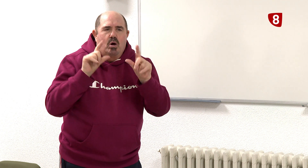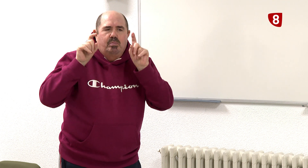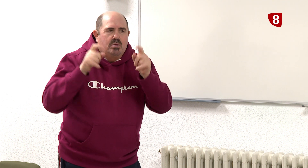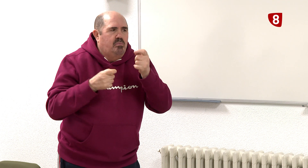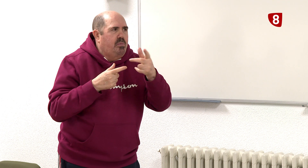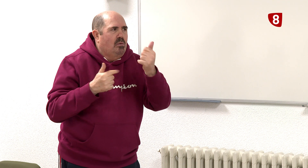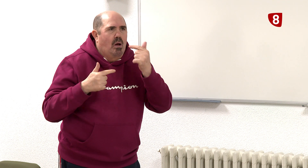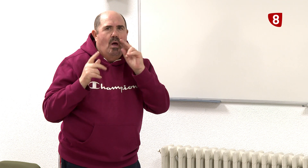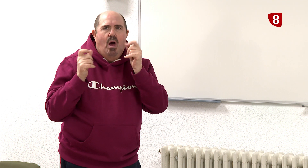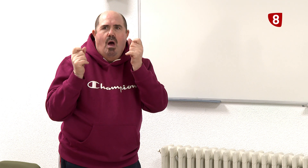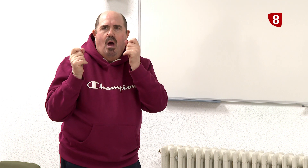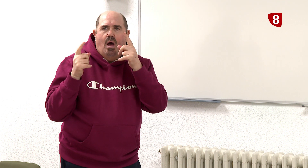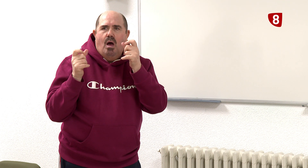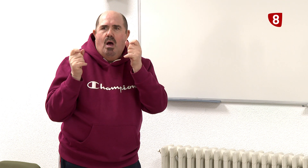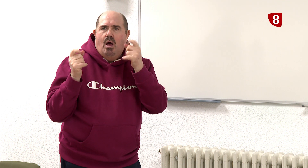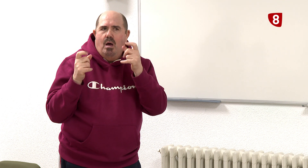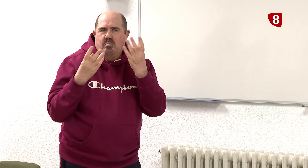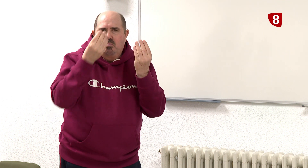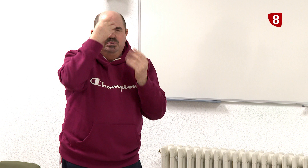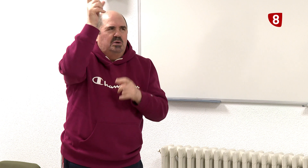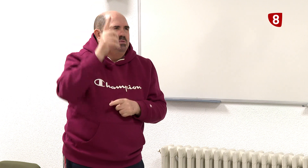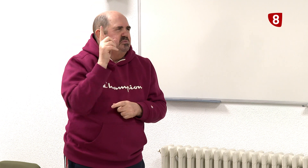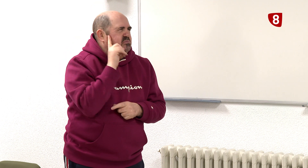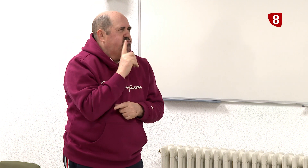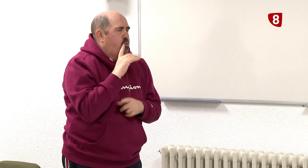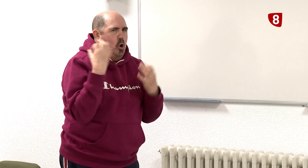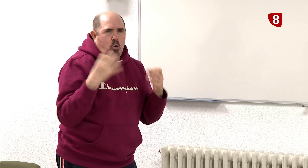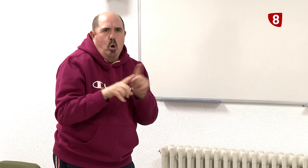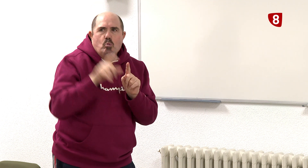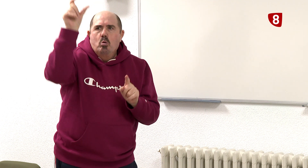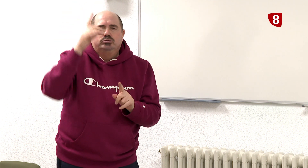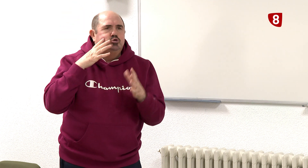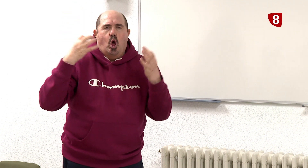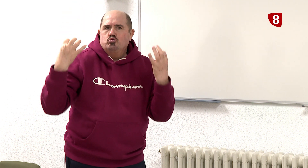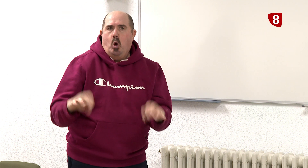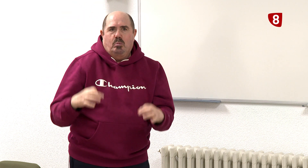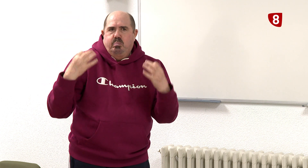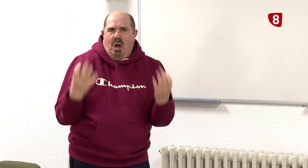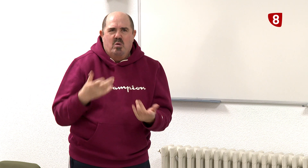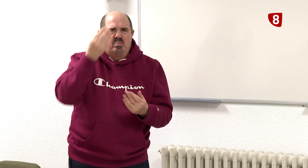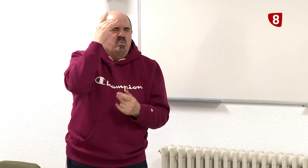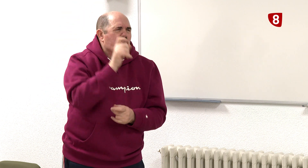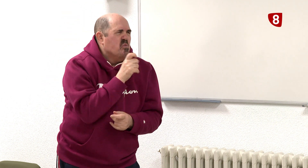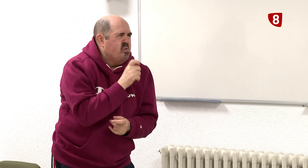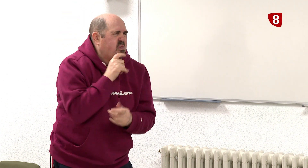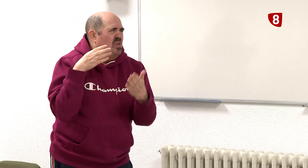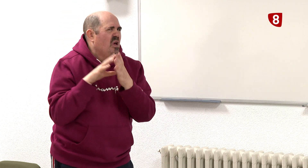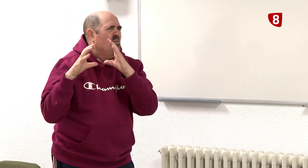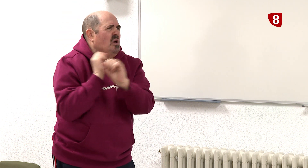podían tener un recurso como el mimo, entonces pues ya se daban cuenta de cómo podía ser. Entonces, pues la persona sorda, pues ves que es una persona normal